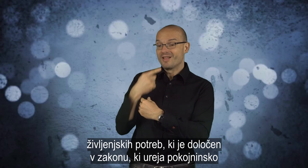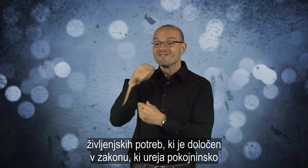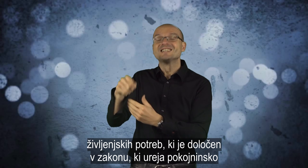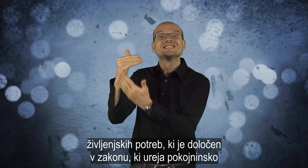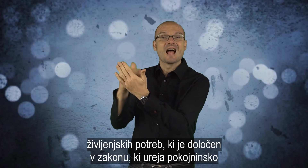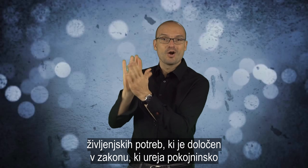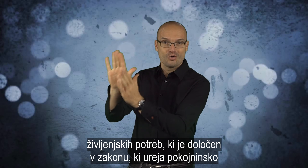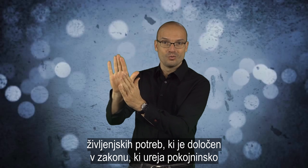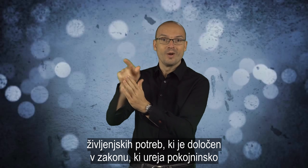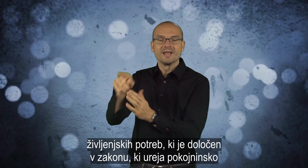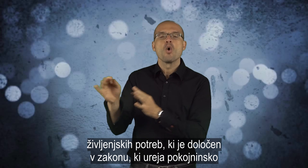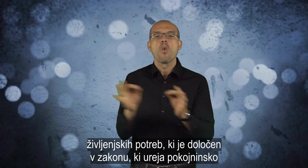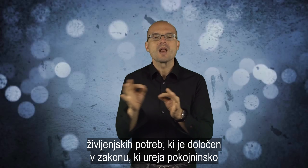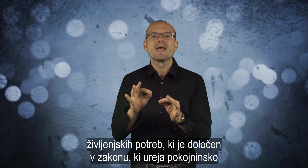in invalidsko zavarovanje.